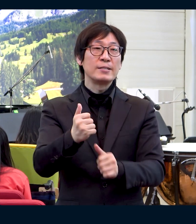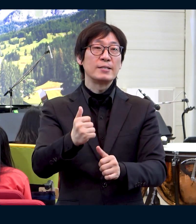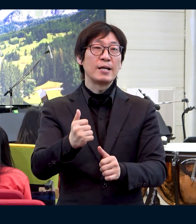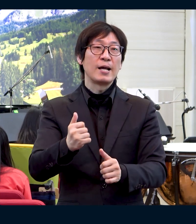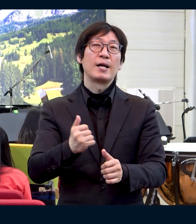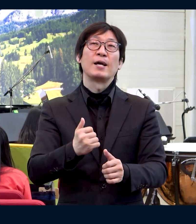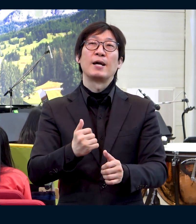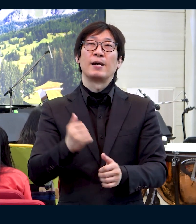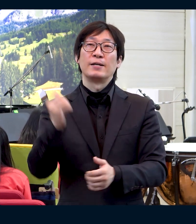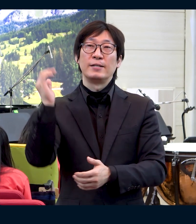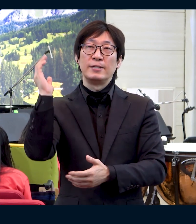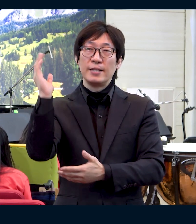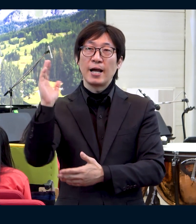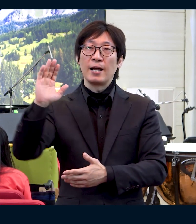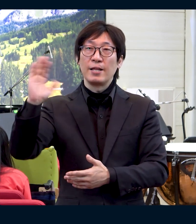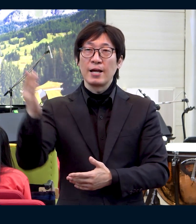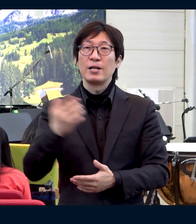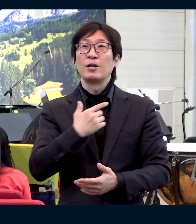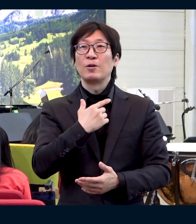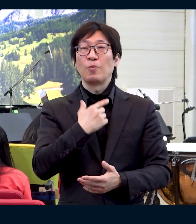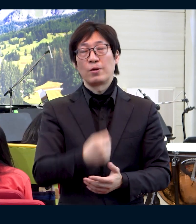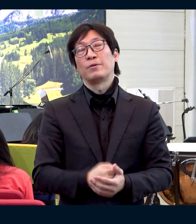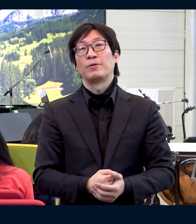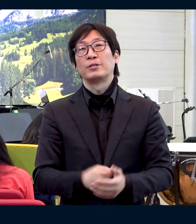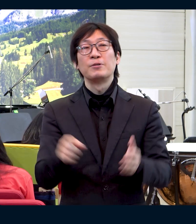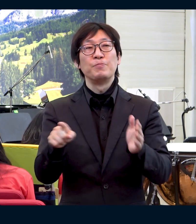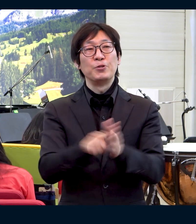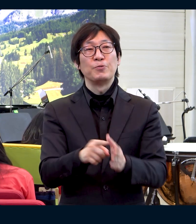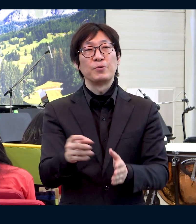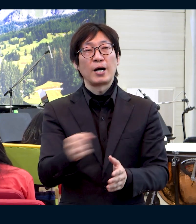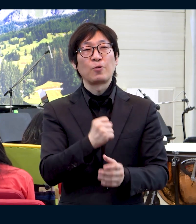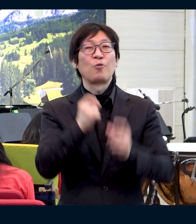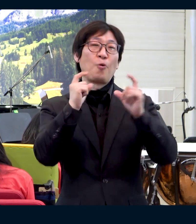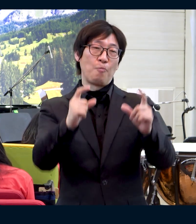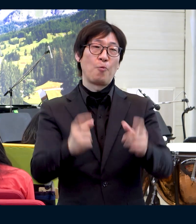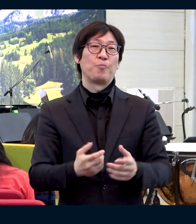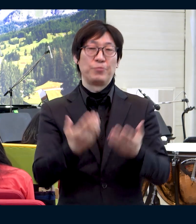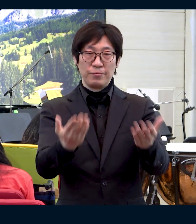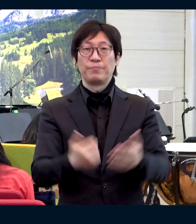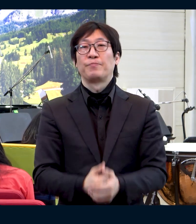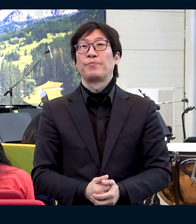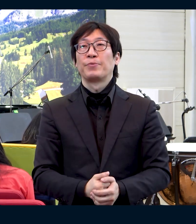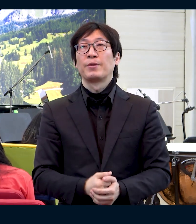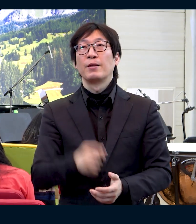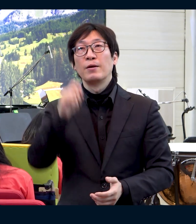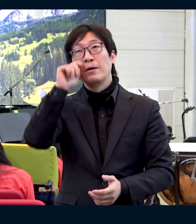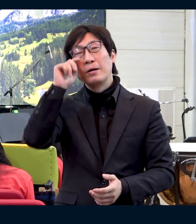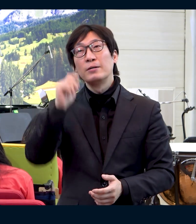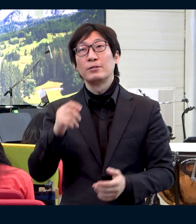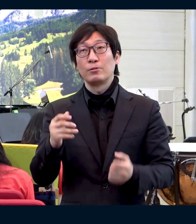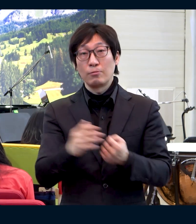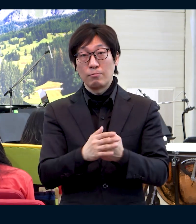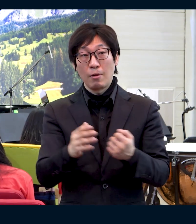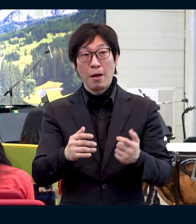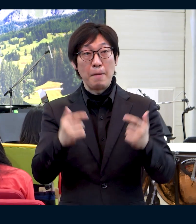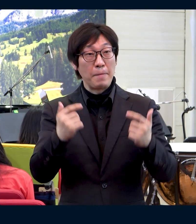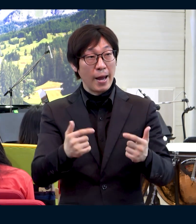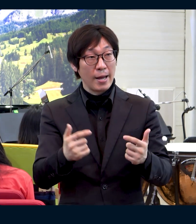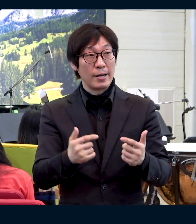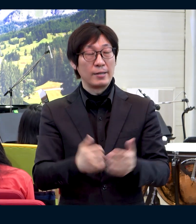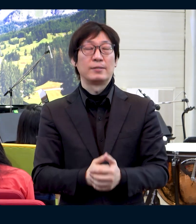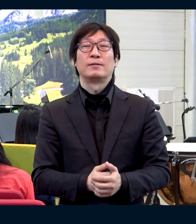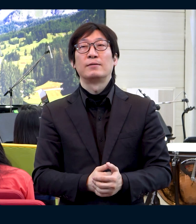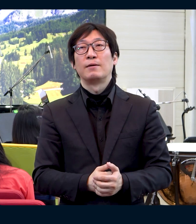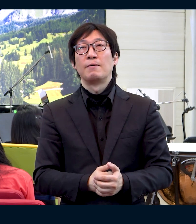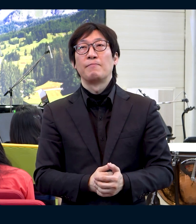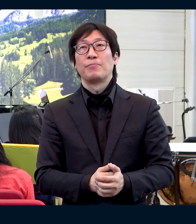이야기, His 스토리가 될 것임을 믿음으로 선포합니다. 그러므로 이제 매일